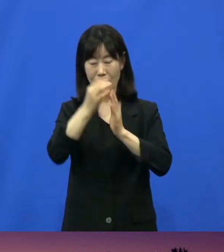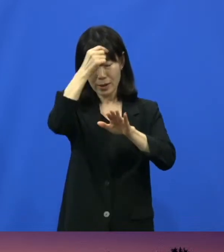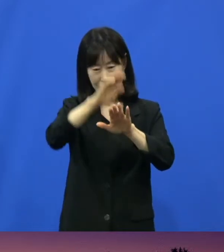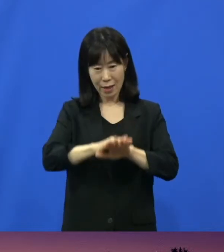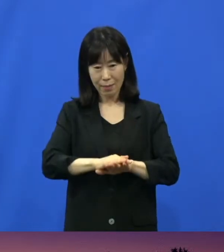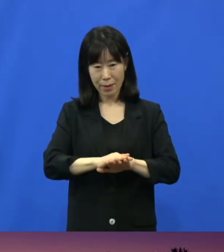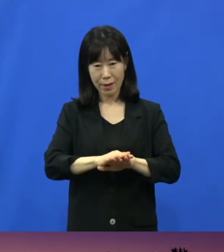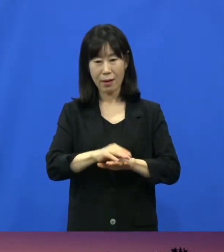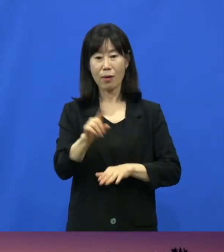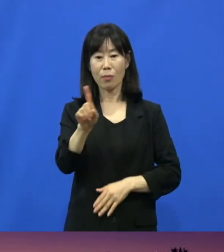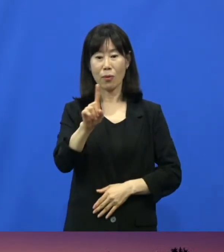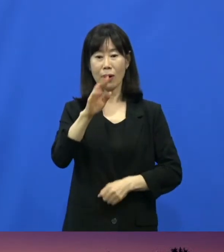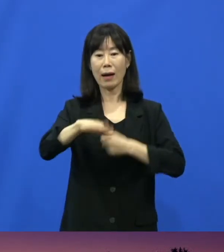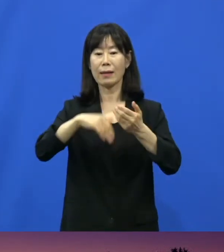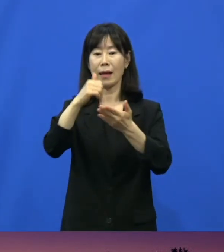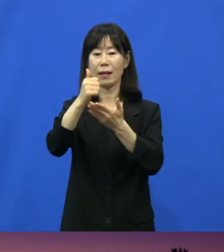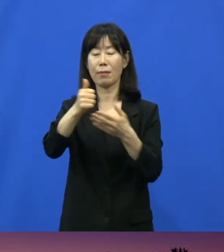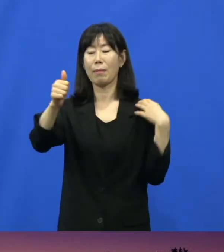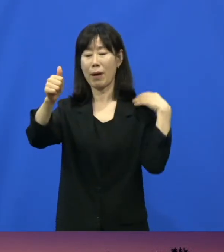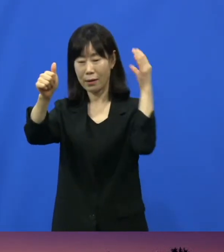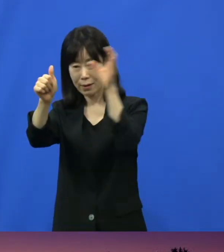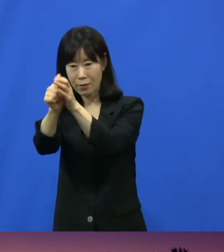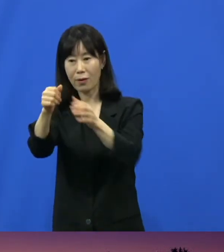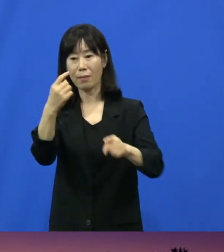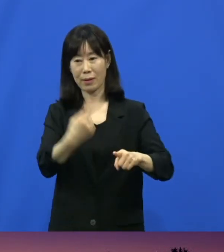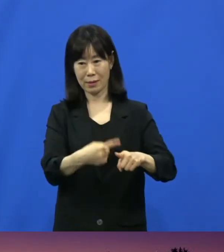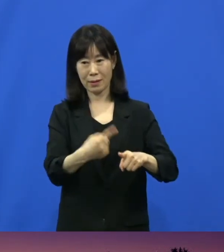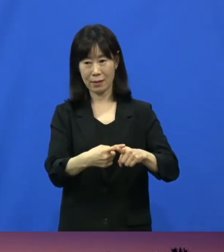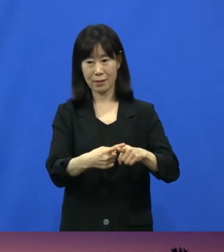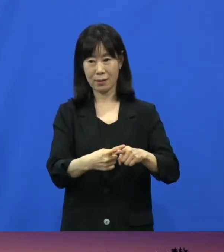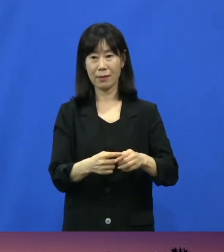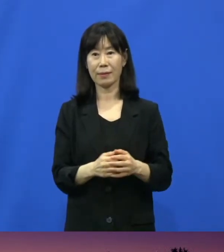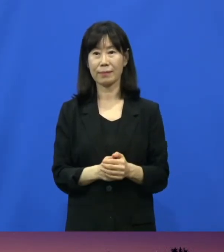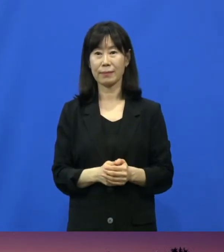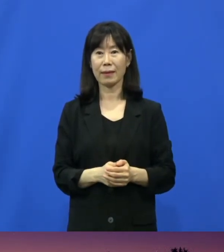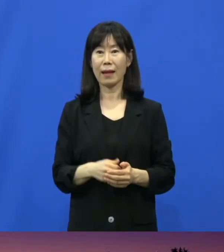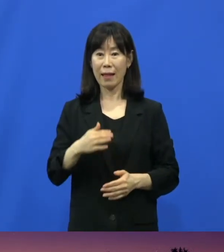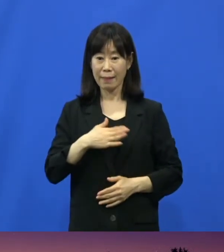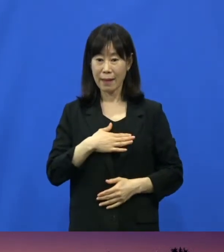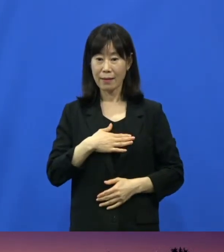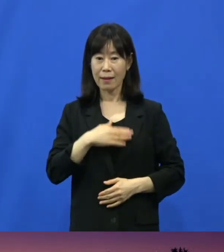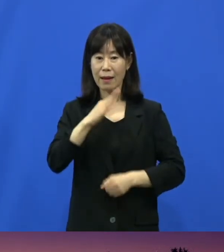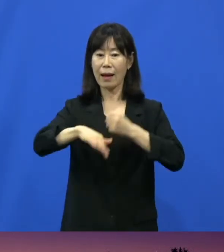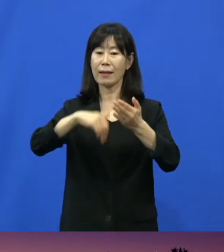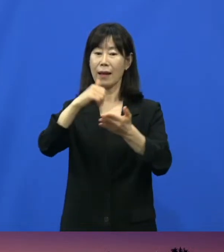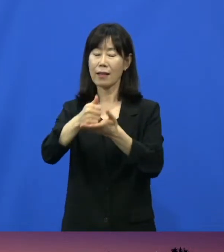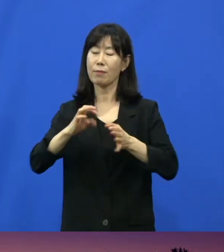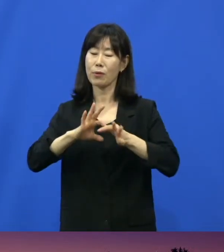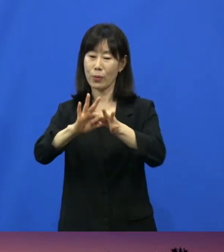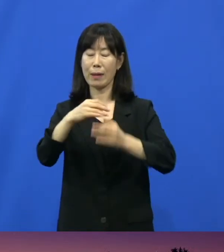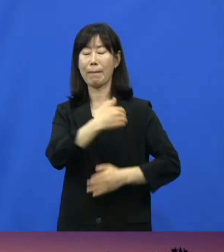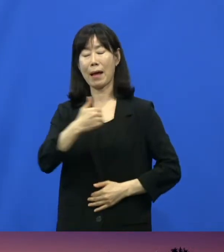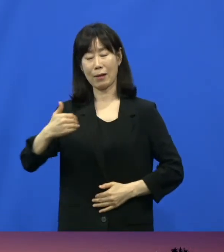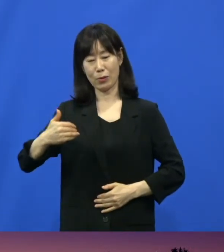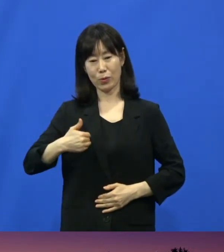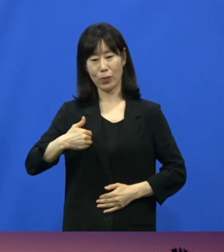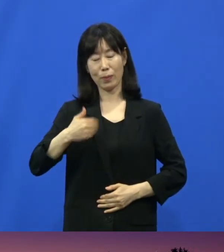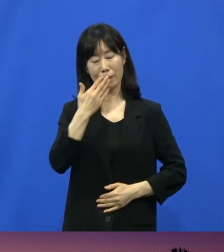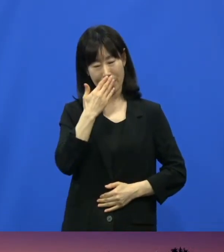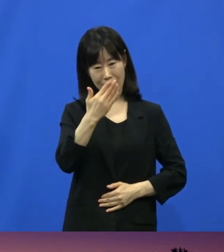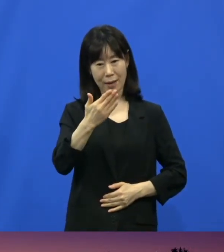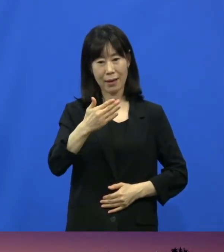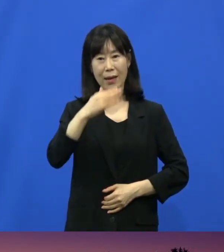것이죠. 이 시간이 우리 안에 뭐가 주어져요? 나는 하나님으로 인하여 만족합니다.